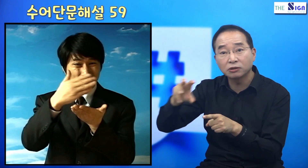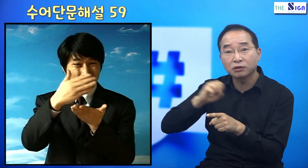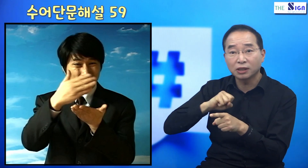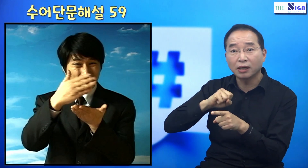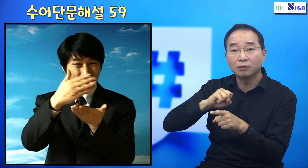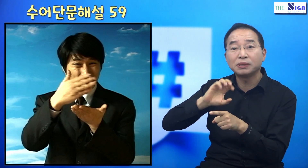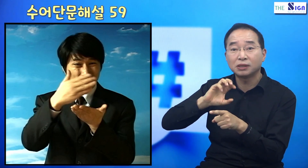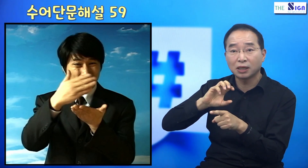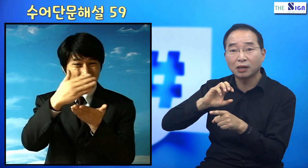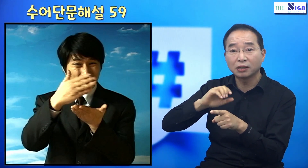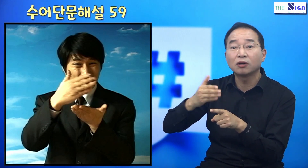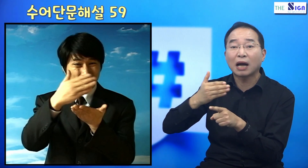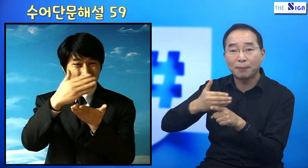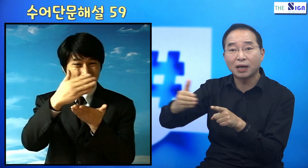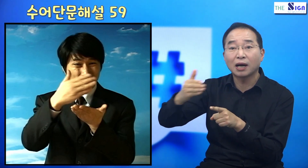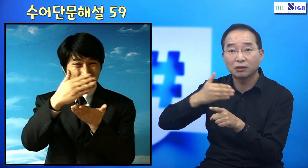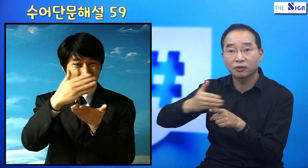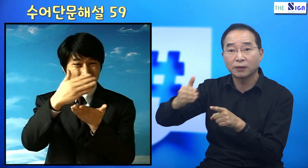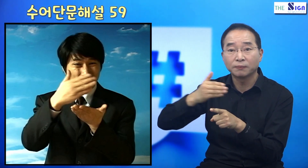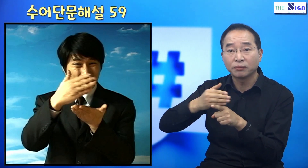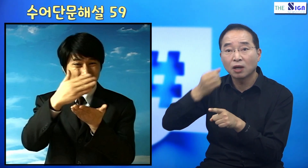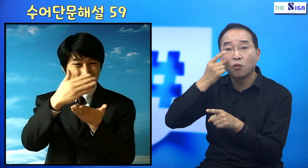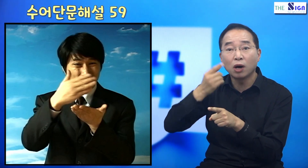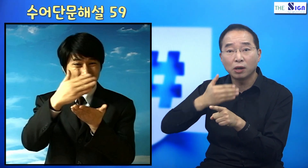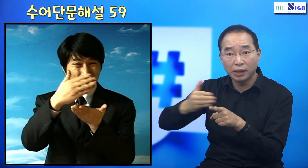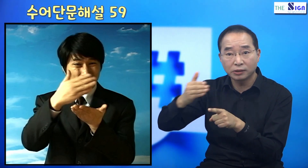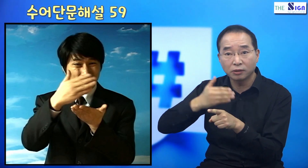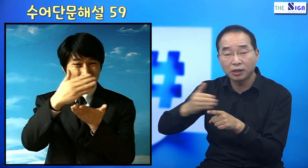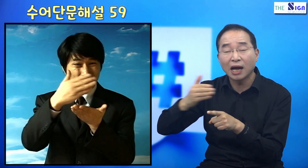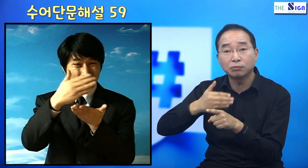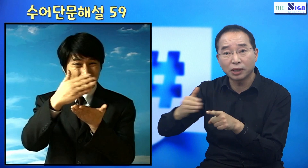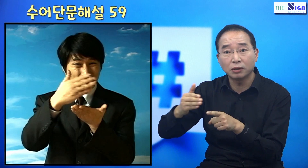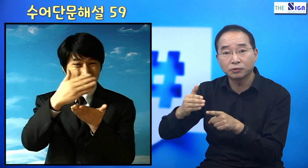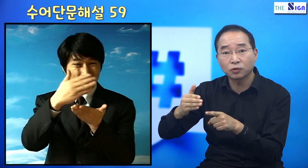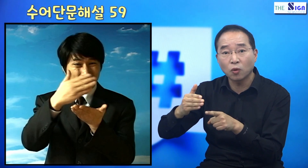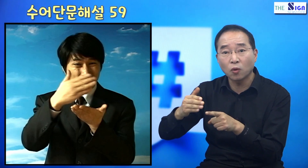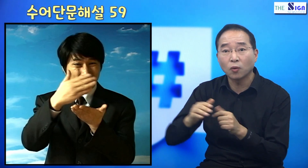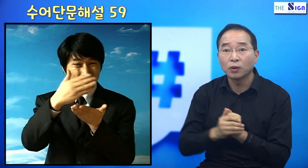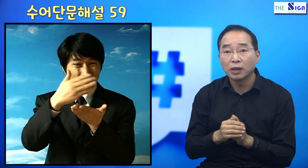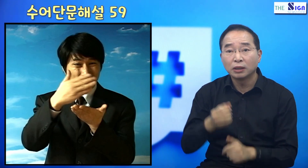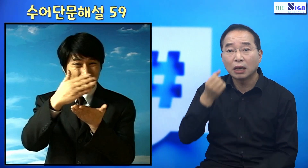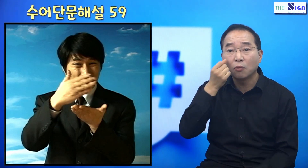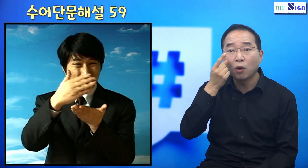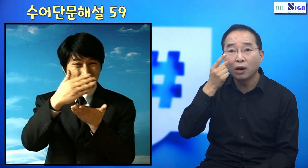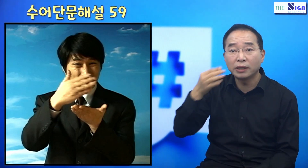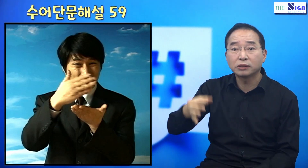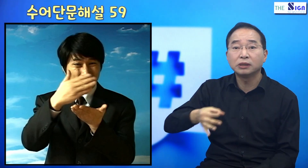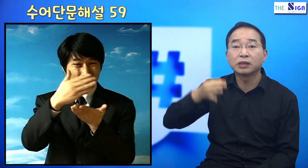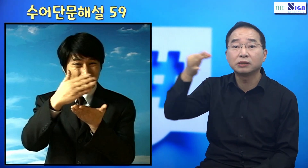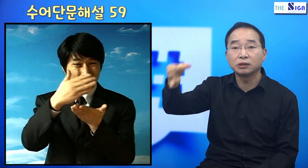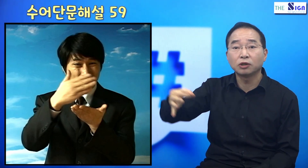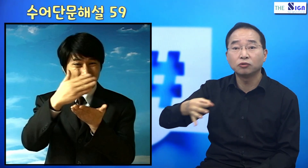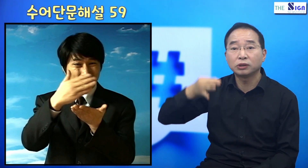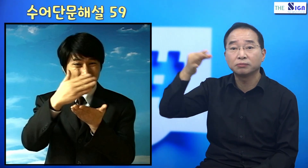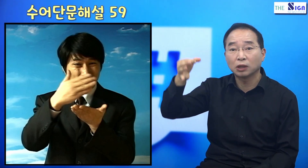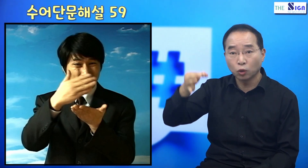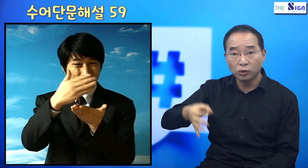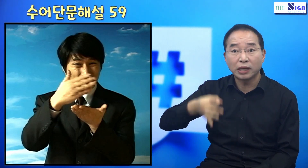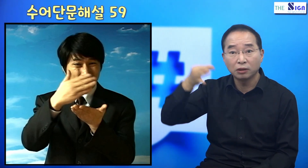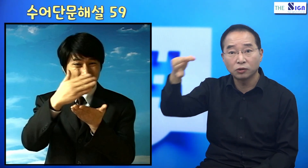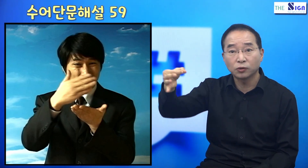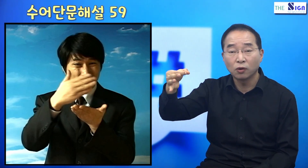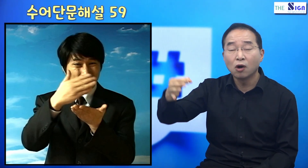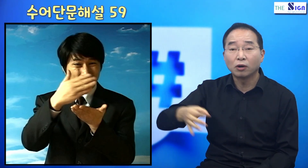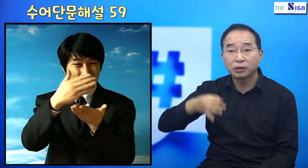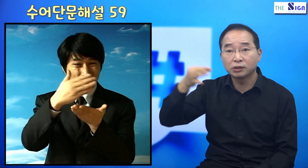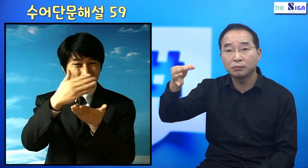먼저 땡겨 썼잖아요. 빚이잖아요. 그걸 갚아나가는 거예요. 그러니까 월 해서 할부 개념 쓰고 그 다음에 월 해서 이렇게 쓰는 경우 있습니다. 돈을